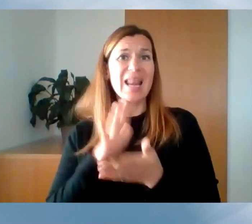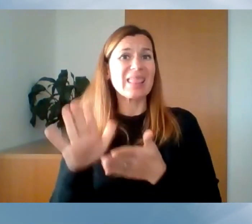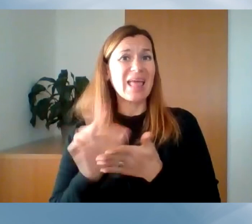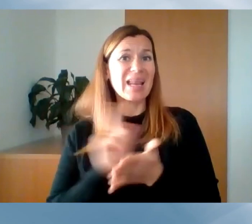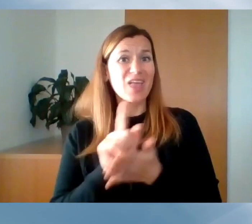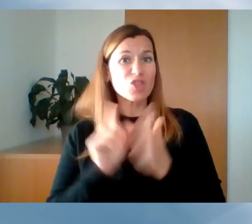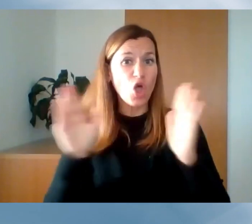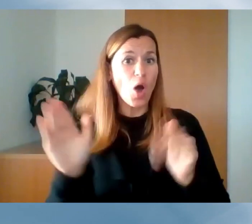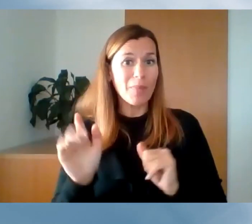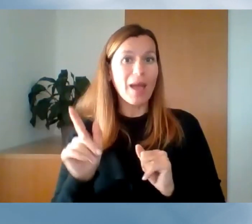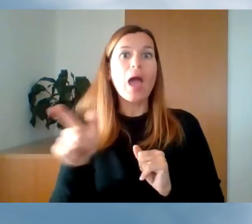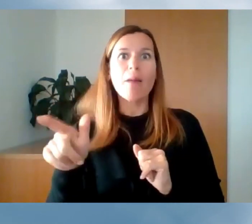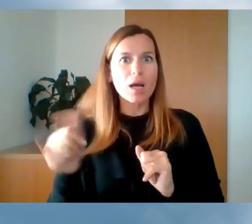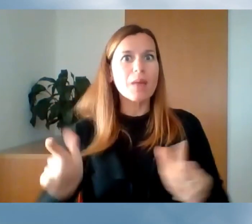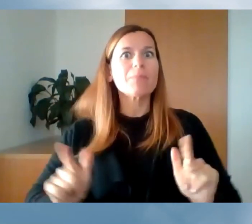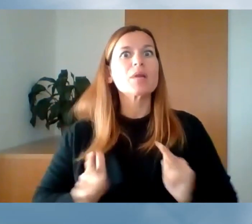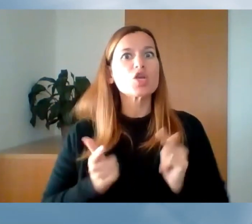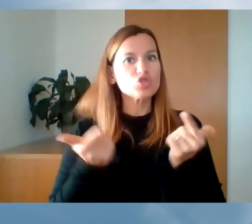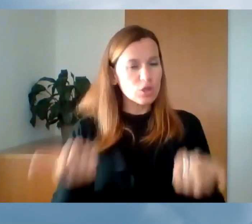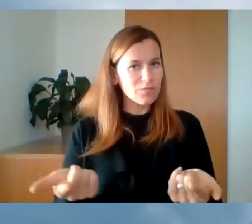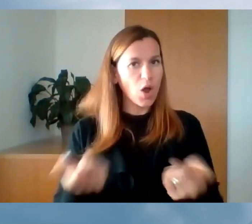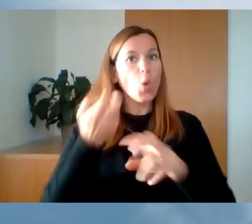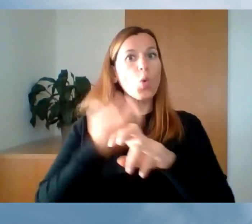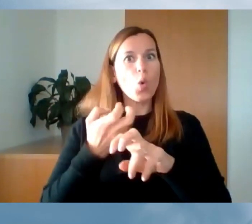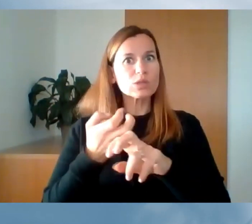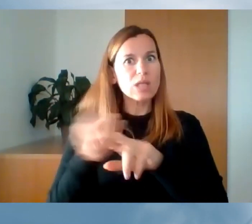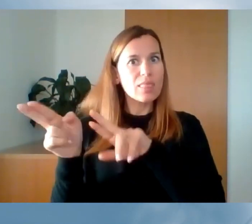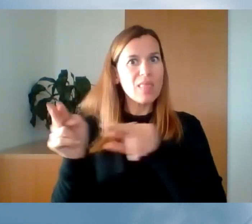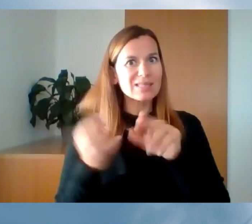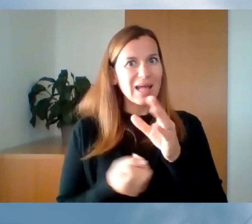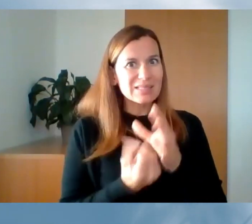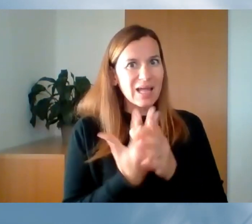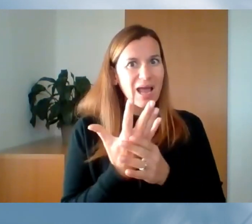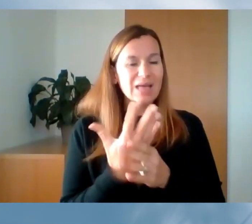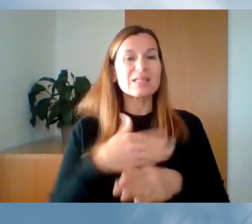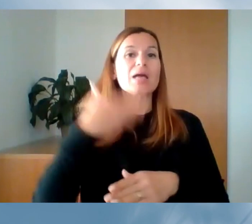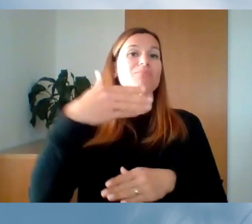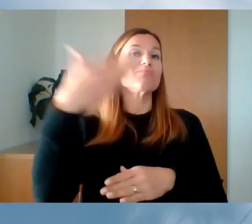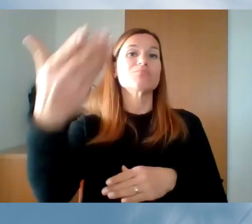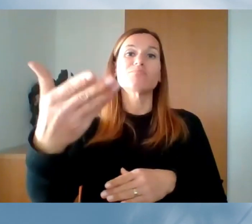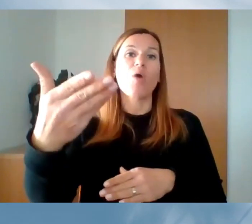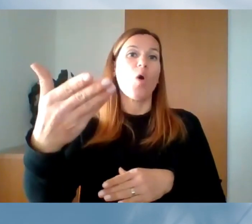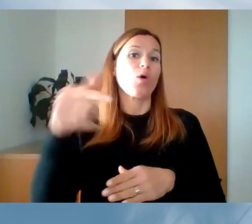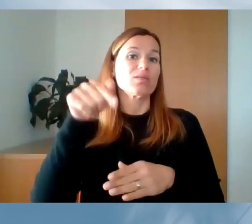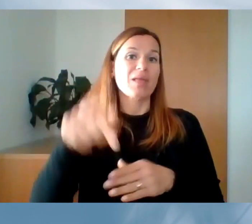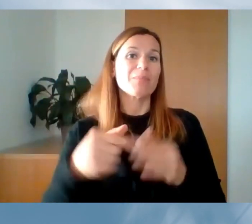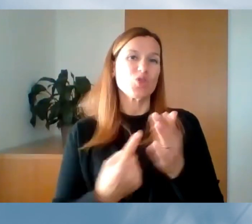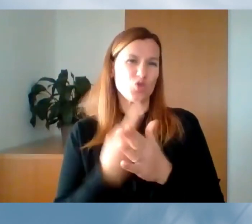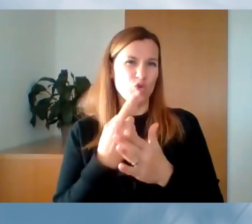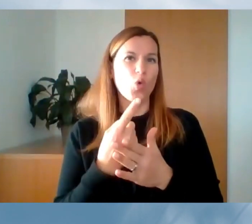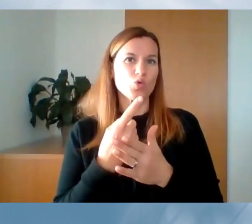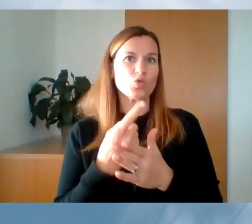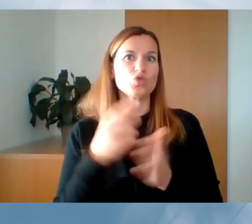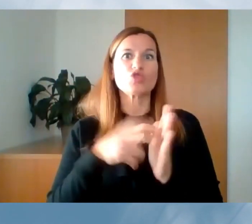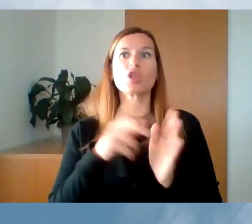Vendar pa je preživel, kost je zarastla in je po tistem živel še dolga leta, desetletja